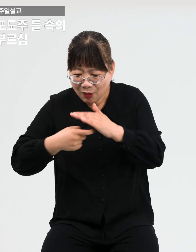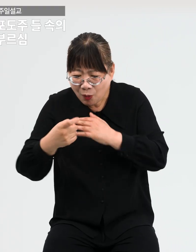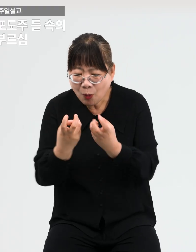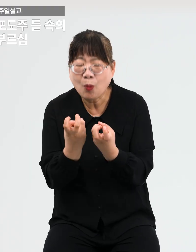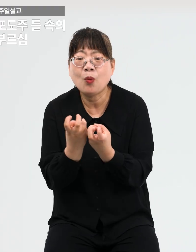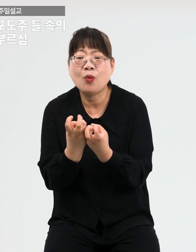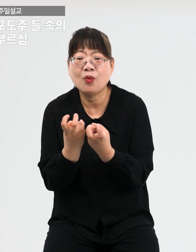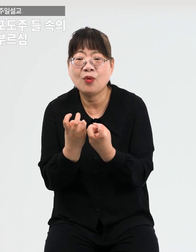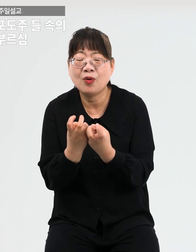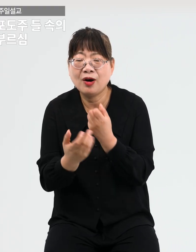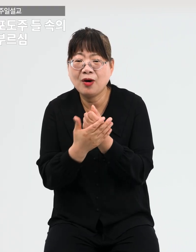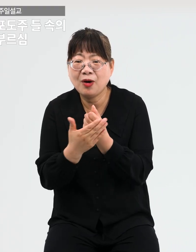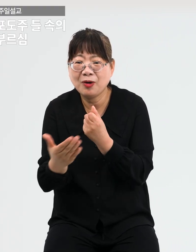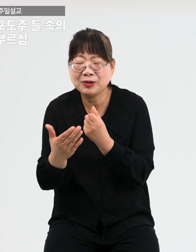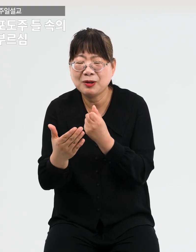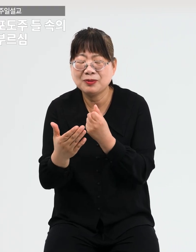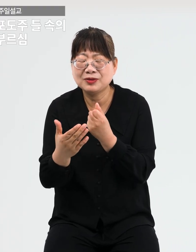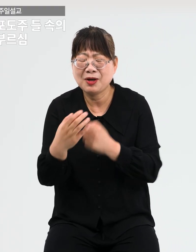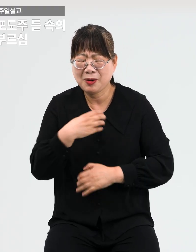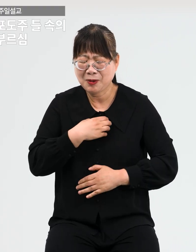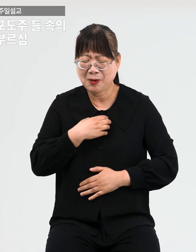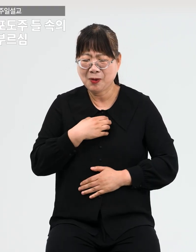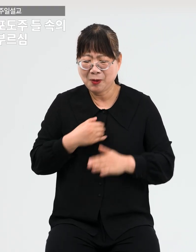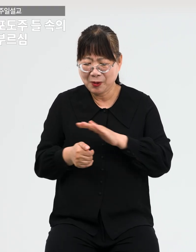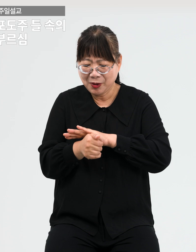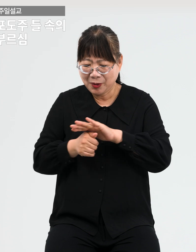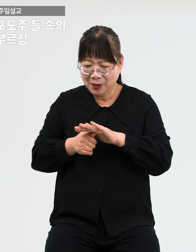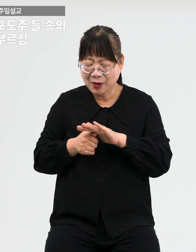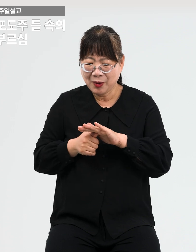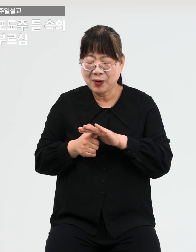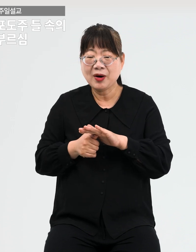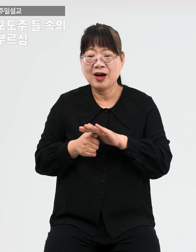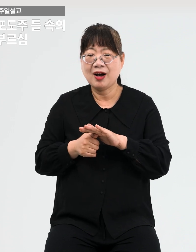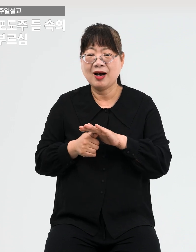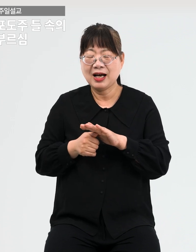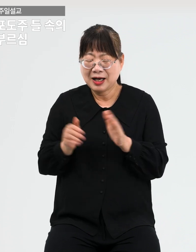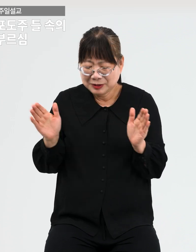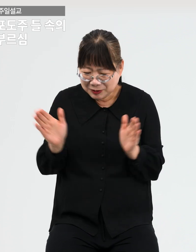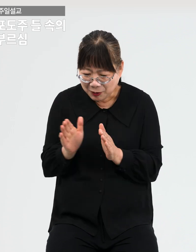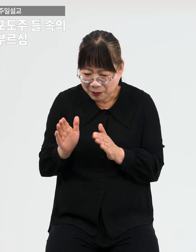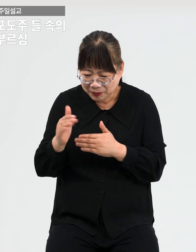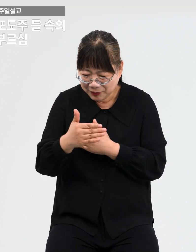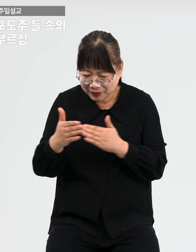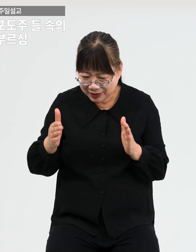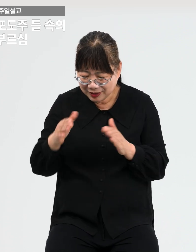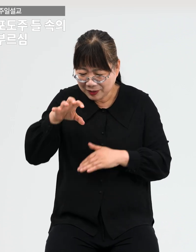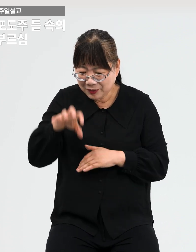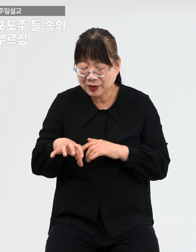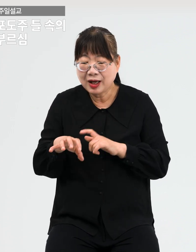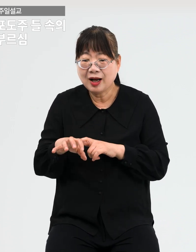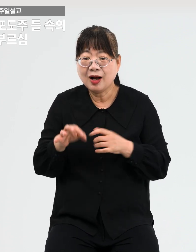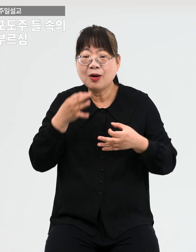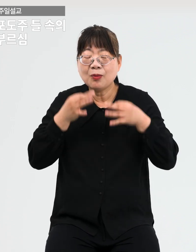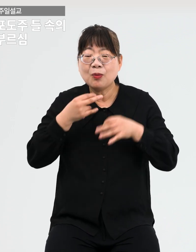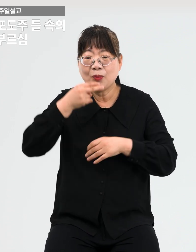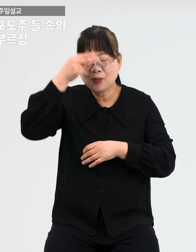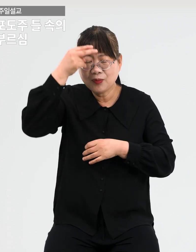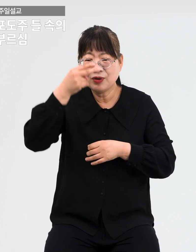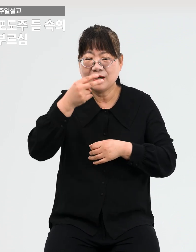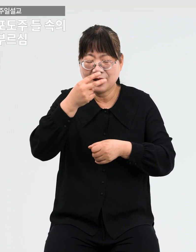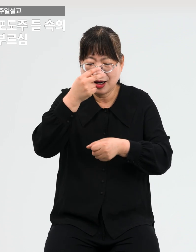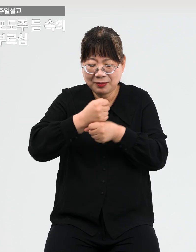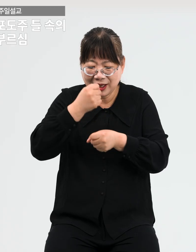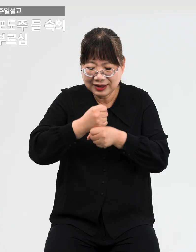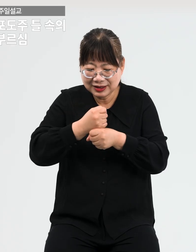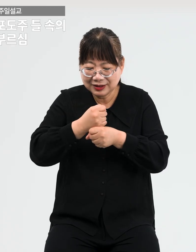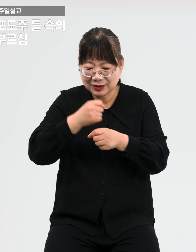훔쳐갈까 봐 쫄아가지고 아무도 안 보는데 조그만 공간에 들어가서 포도주